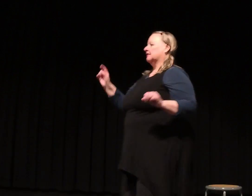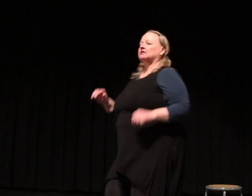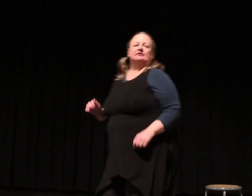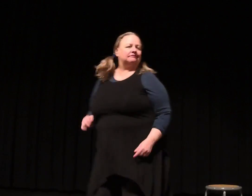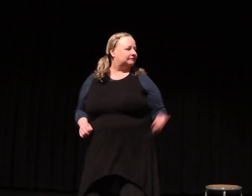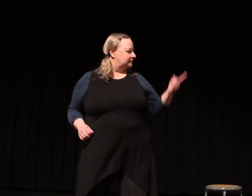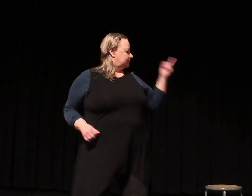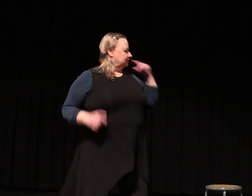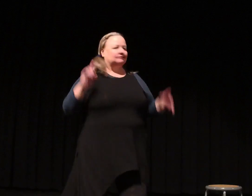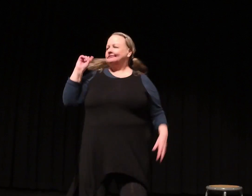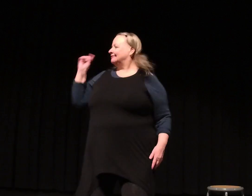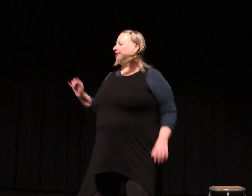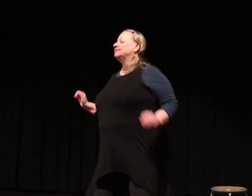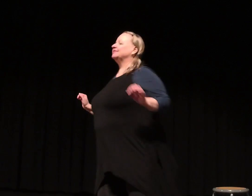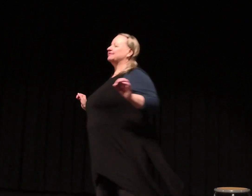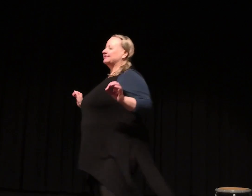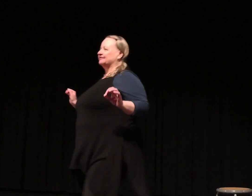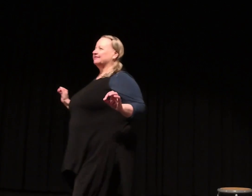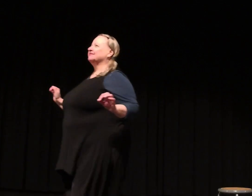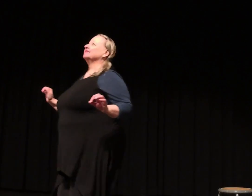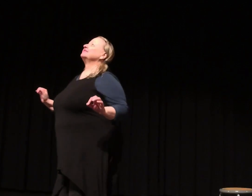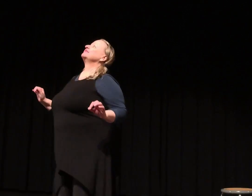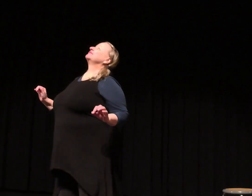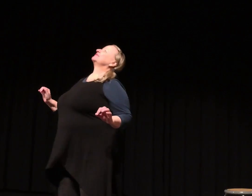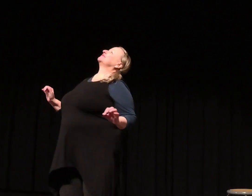OK, on va voir l'arbre. Bon,